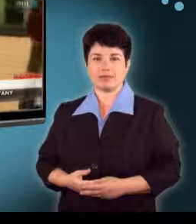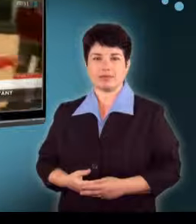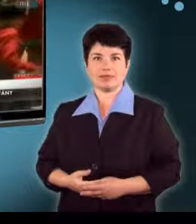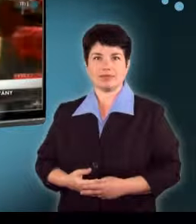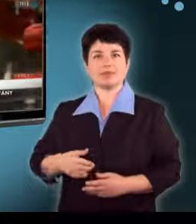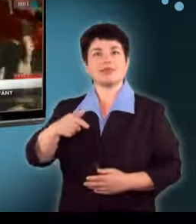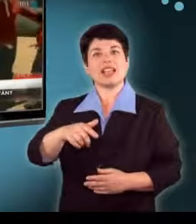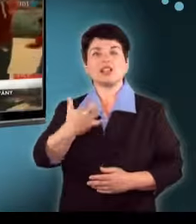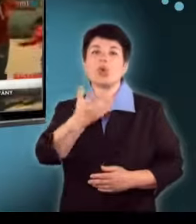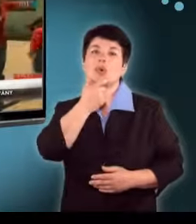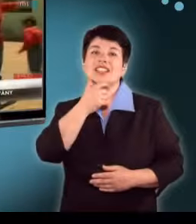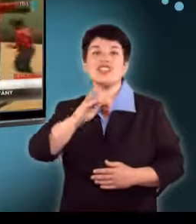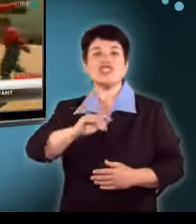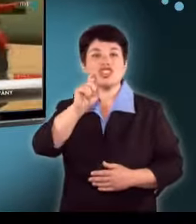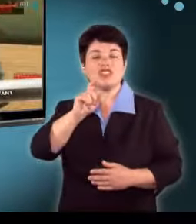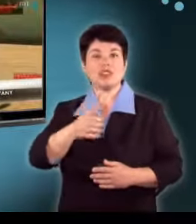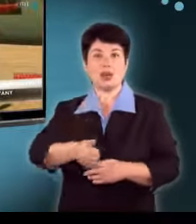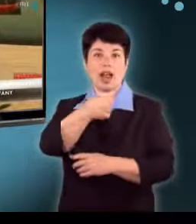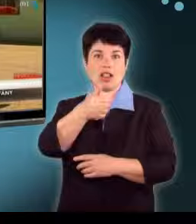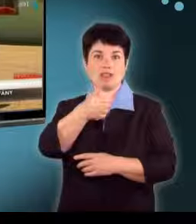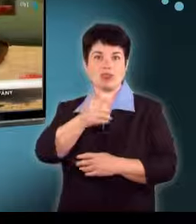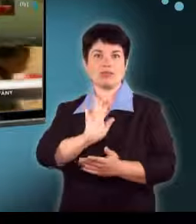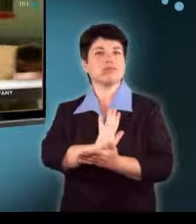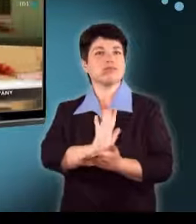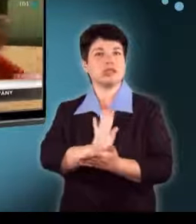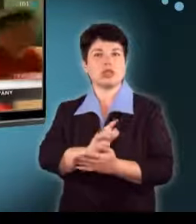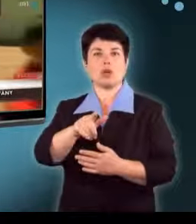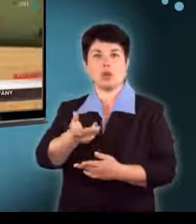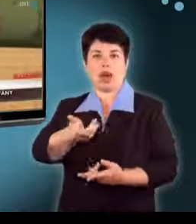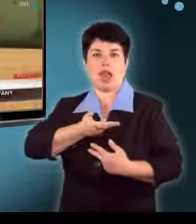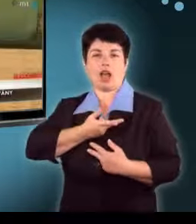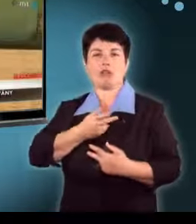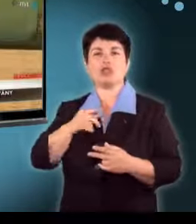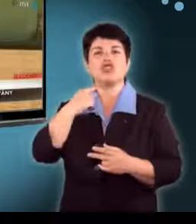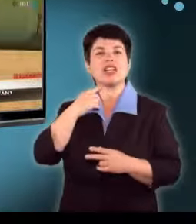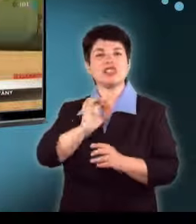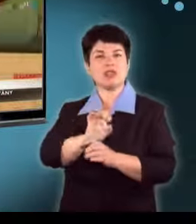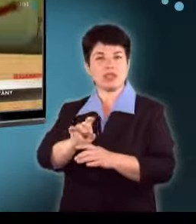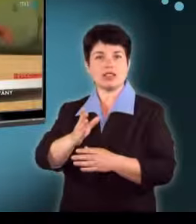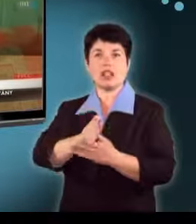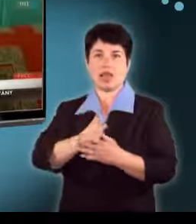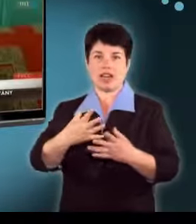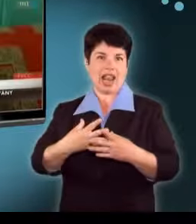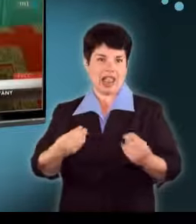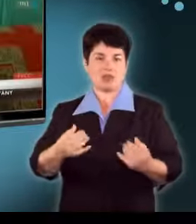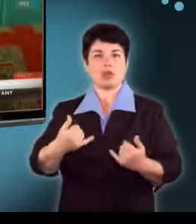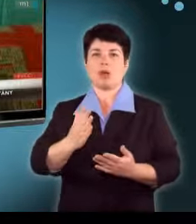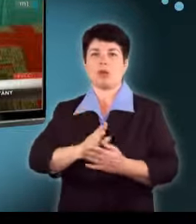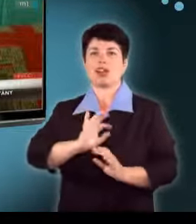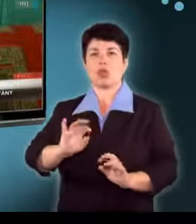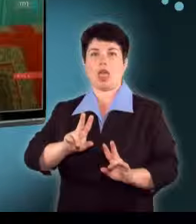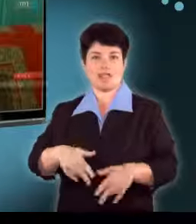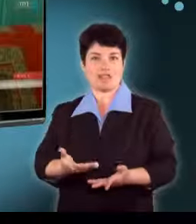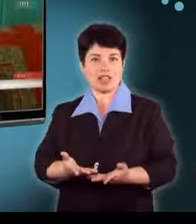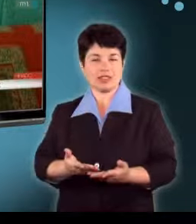akinél bebizonyosodott, elkapta a sertésinfluenzát. De már elmúlt, ma már jól van. Én tudtam meg